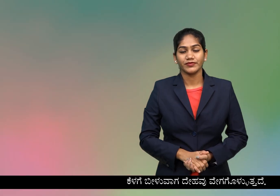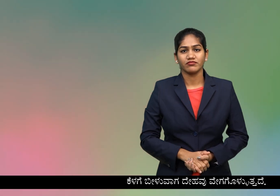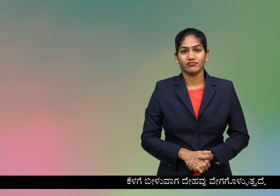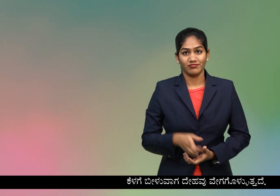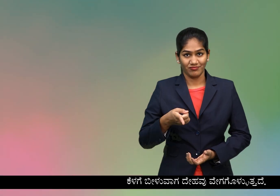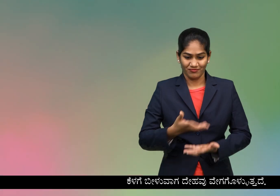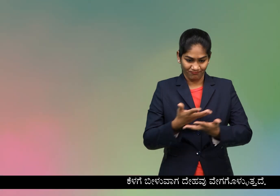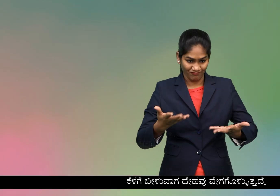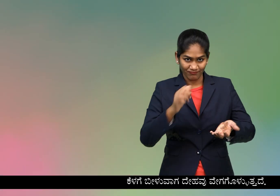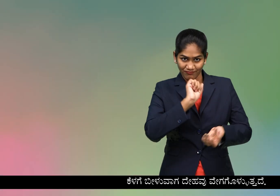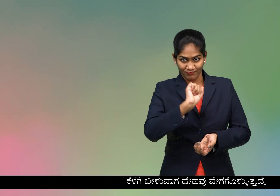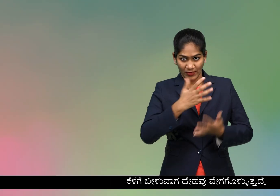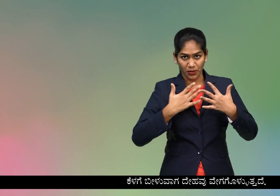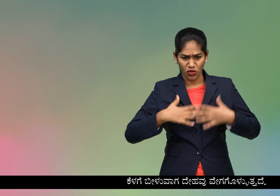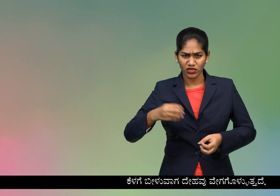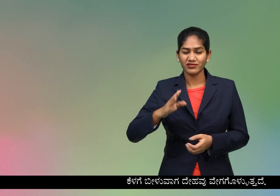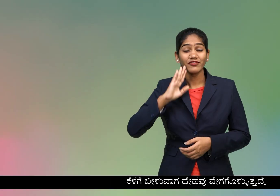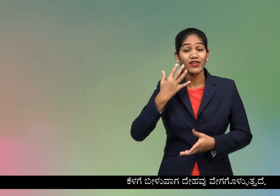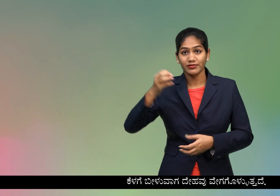ಕೆಳಗೆ ಬೀಳುವಾಗ ದೇಹವು ಬೇಗ,